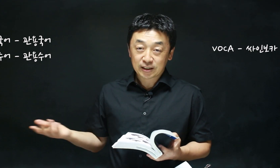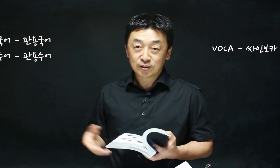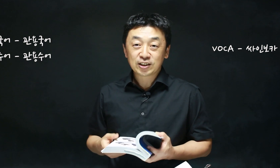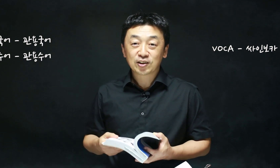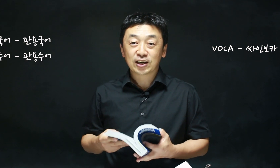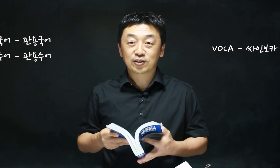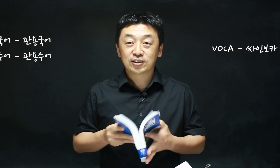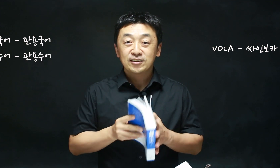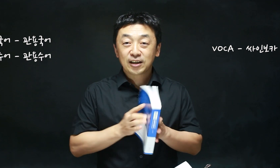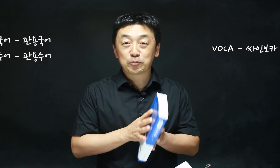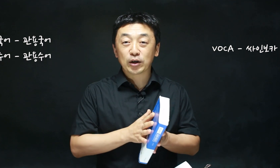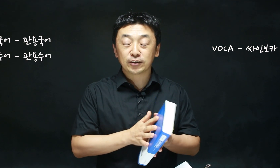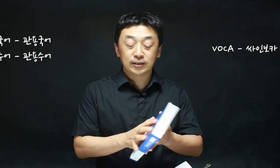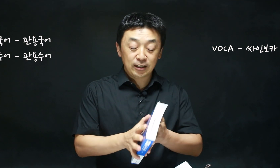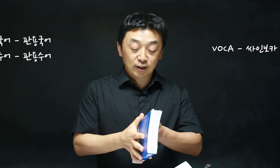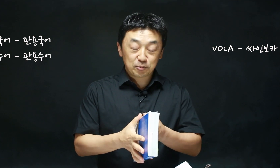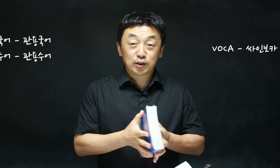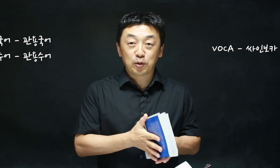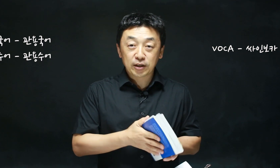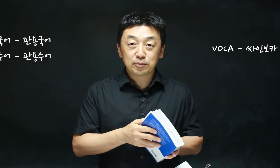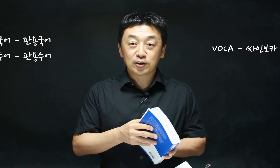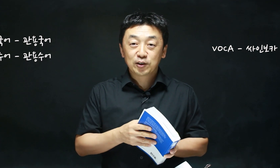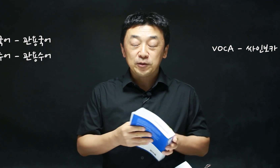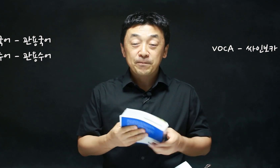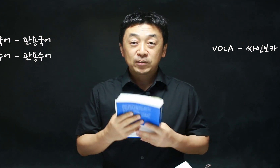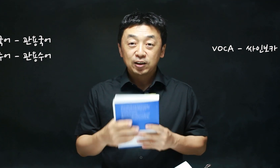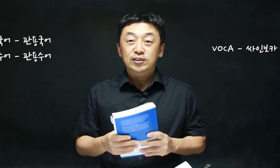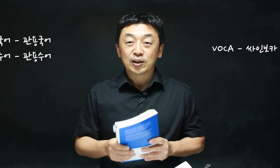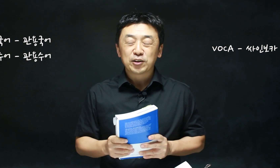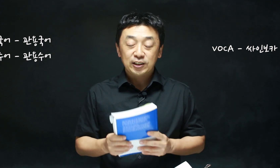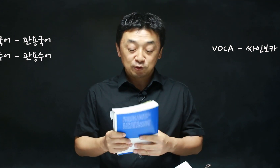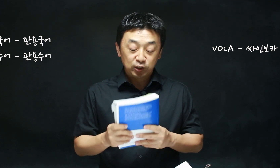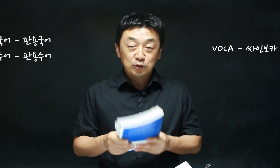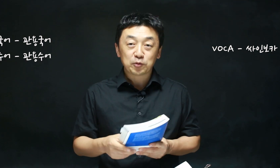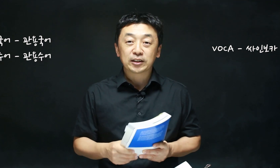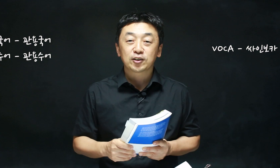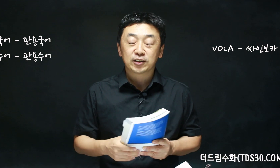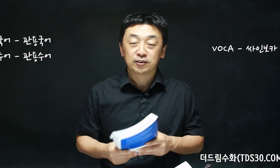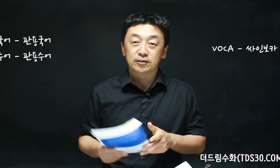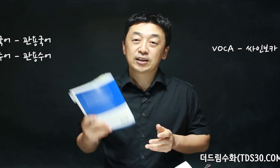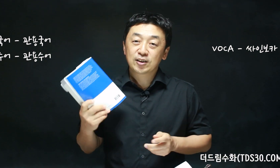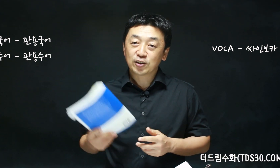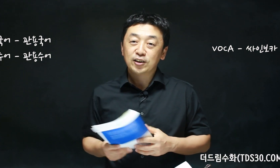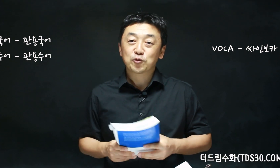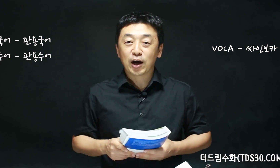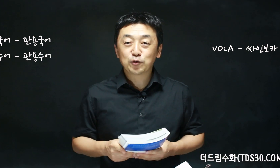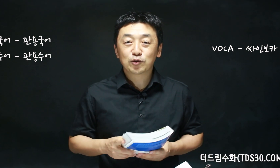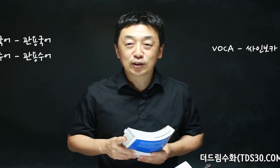1900단어, 2000단어들을 싹 모아서 여러분들이 보캐블러리로 단어를 사용하실 수 있도록 만든 건데요. 여기에는 관용어구가